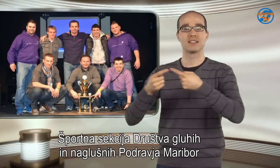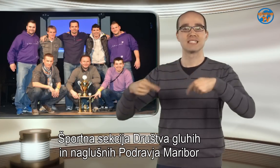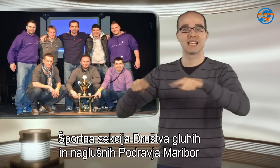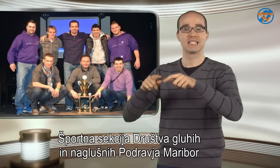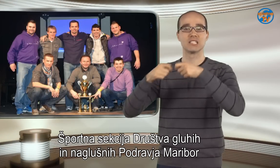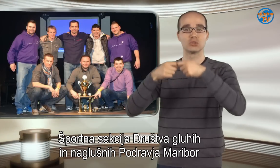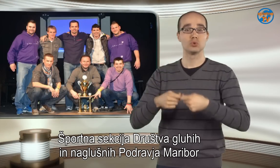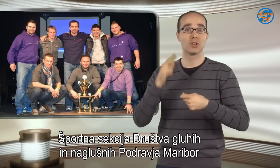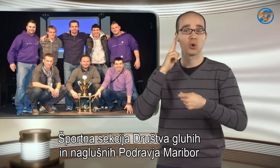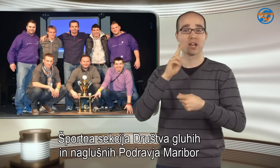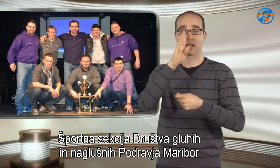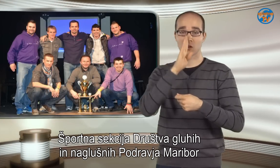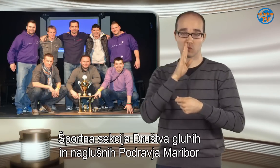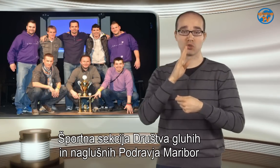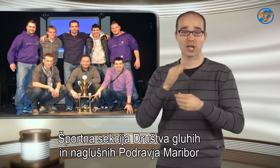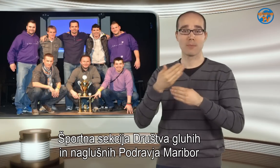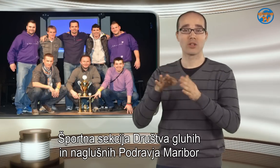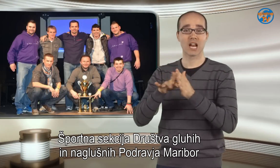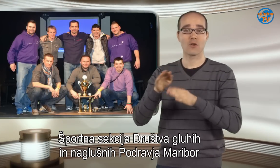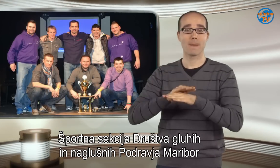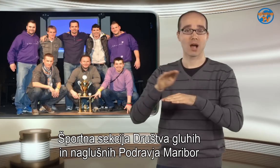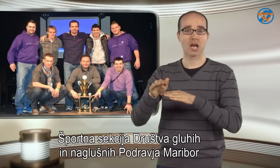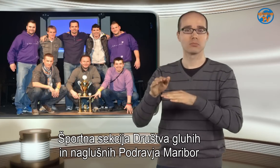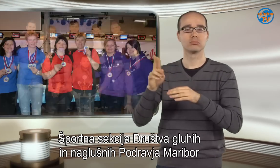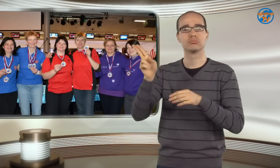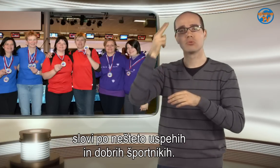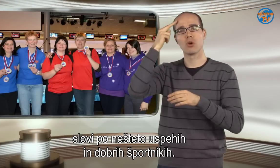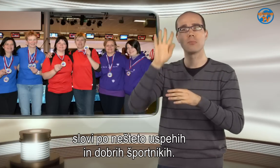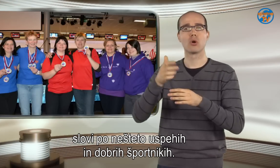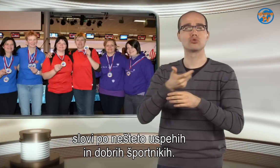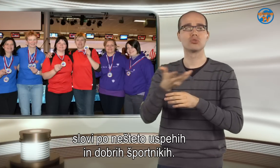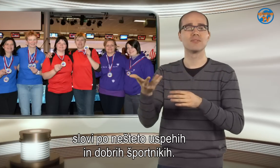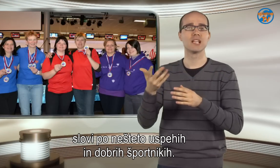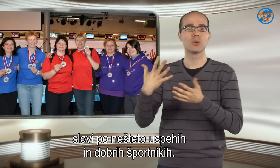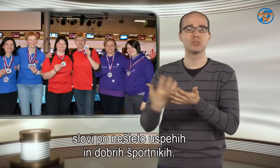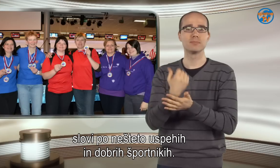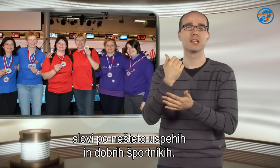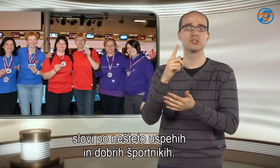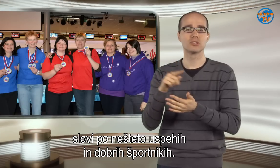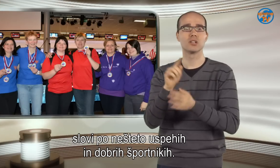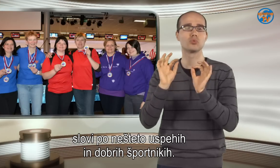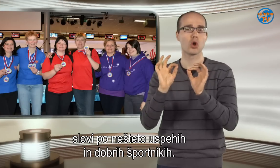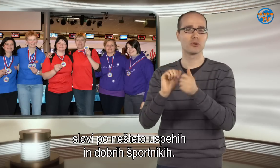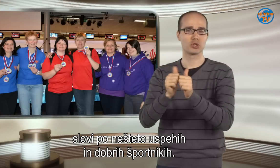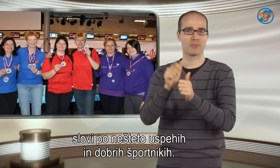Športna sekcija Društva gluhih in naglušnih Podravja Maribor slovi po nešteto uspehih in dobrih